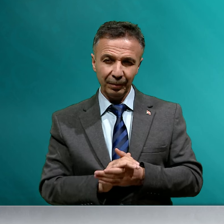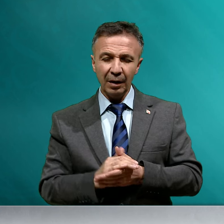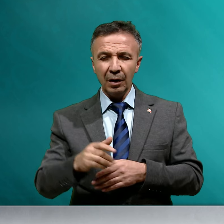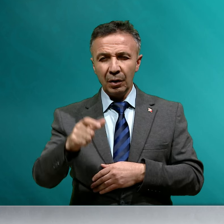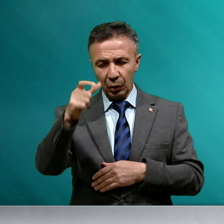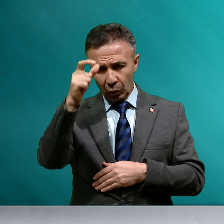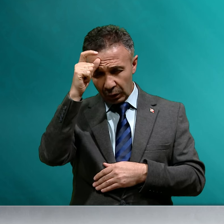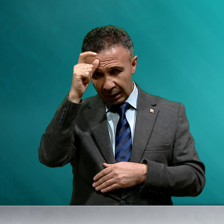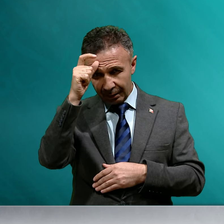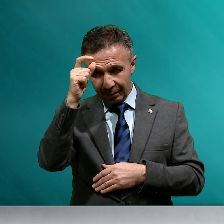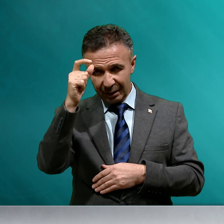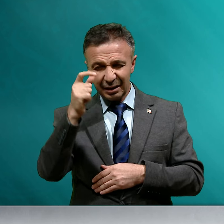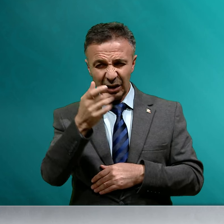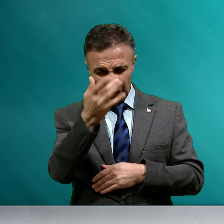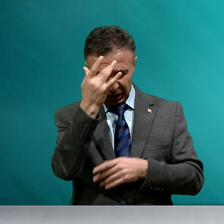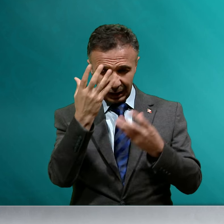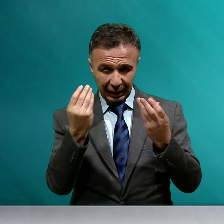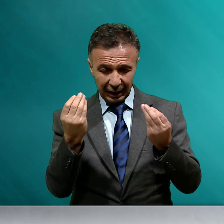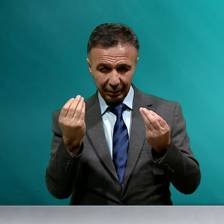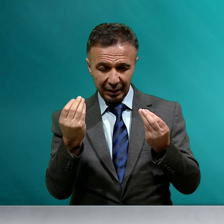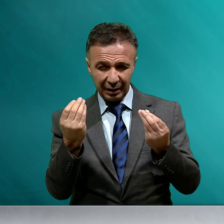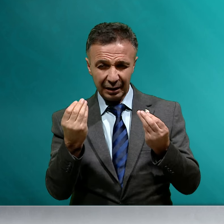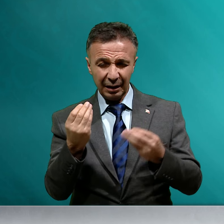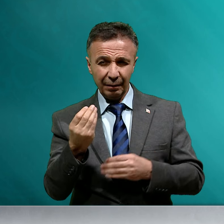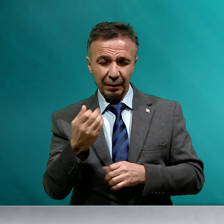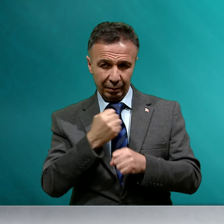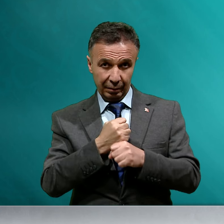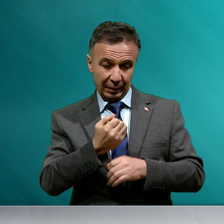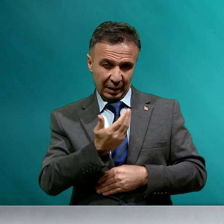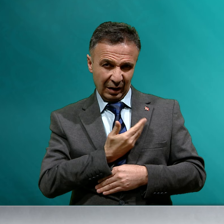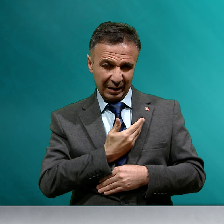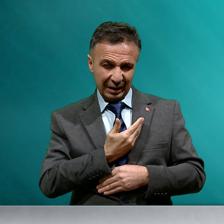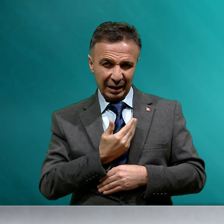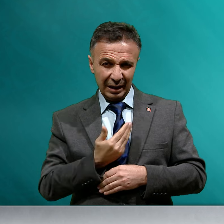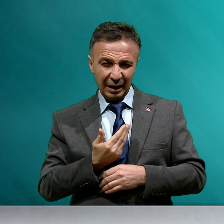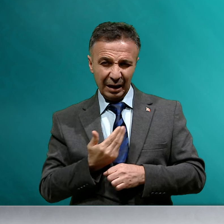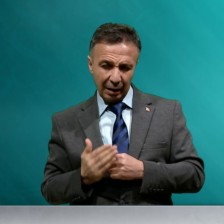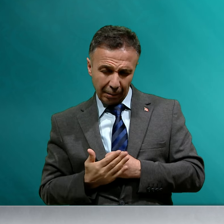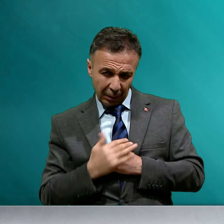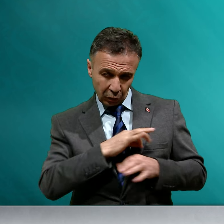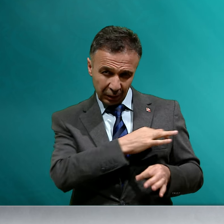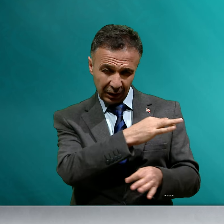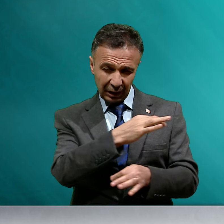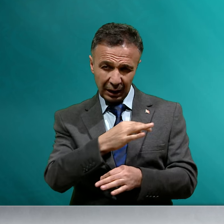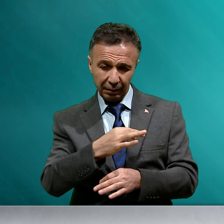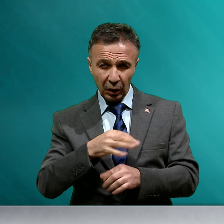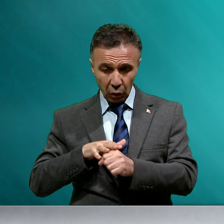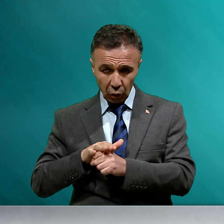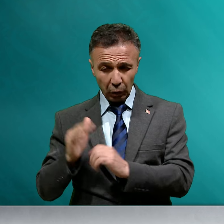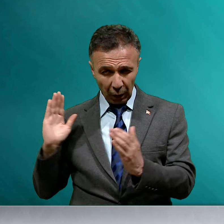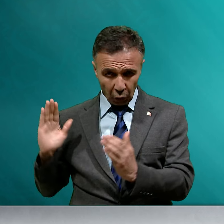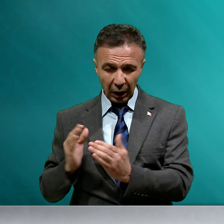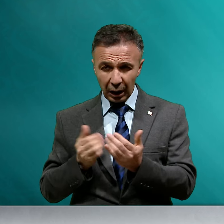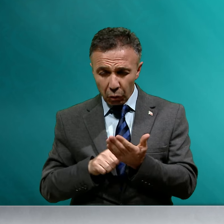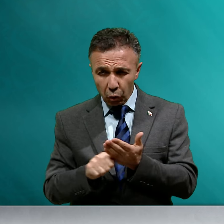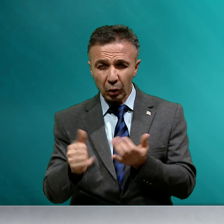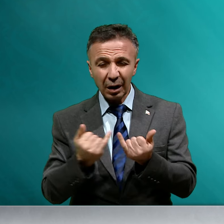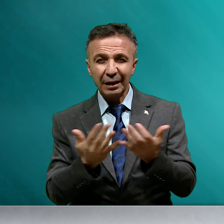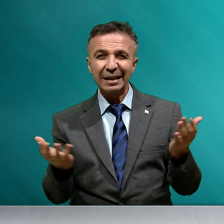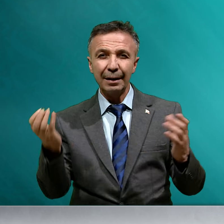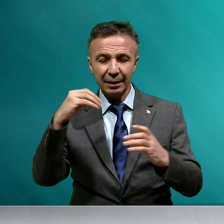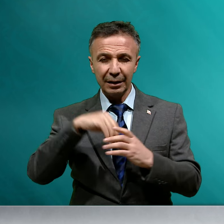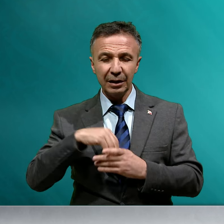Ülkemiz, şehitlerimiz, Gazze'li mazlumlar ve zulme uğrayan bütün kardeşlerimiz için